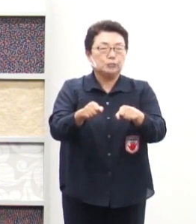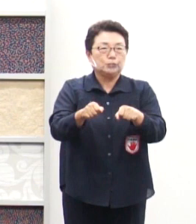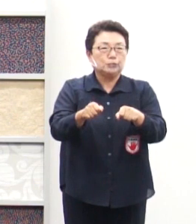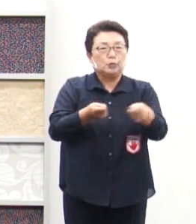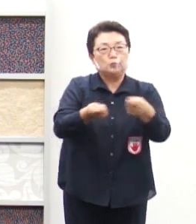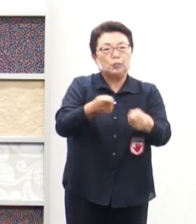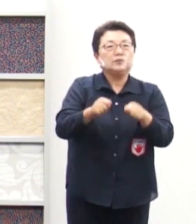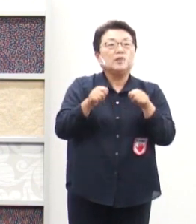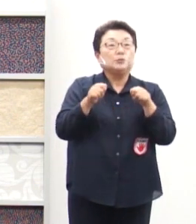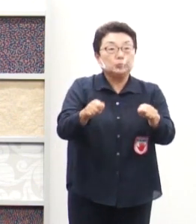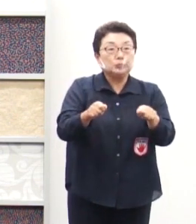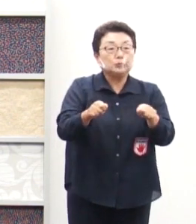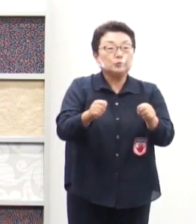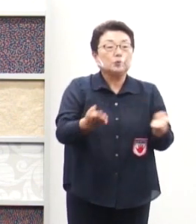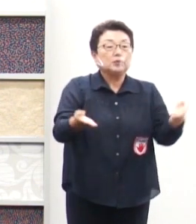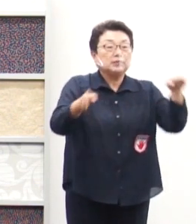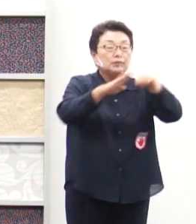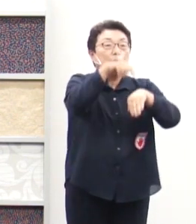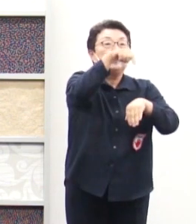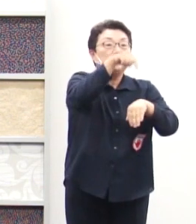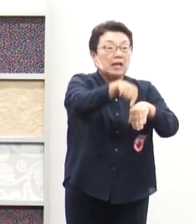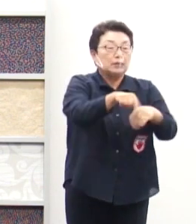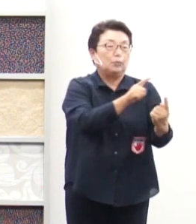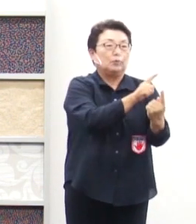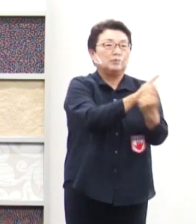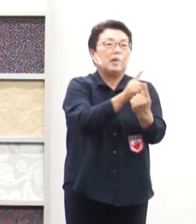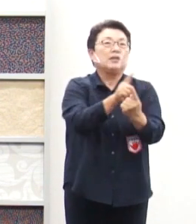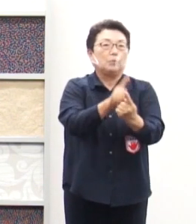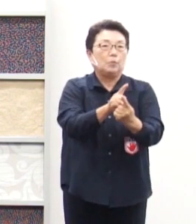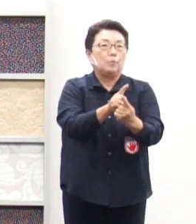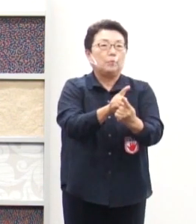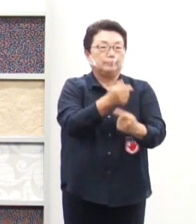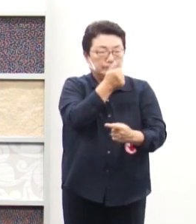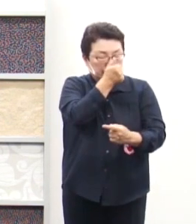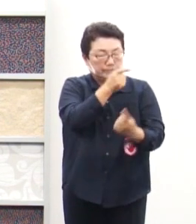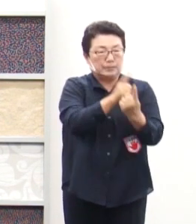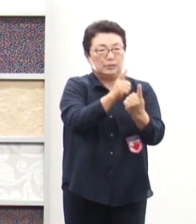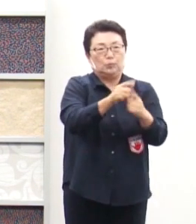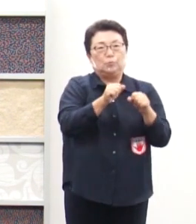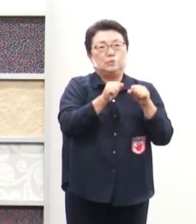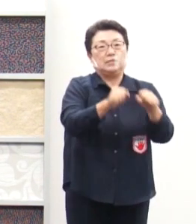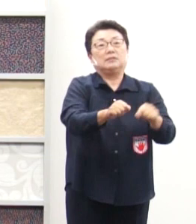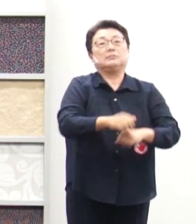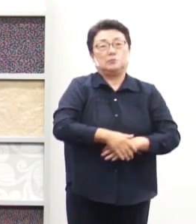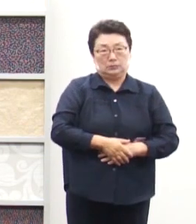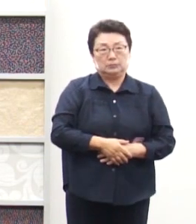を行うなど、施設内入所者の対応には万全を期してまいります。